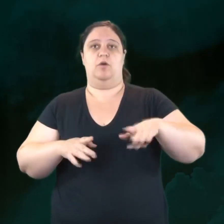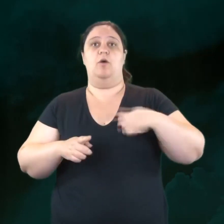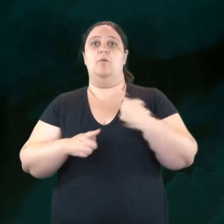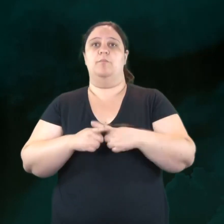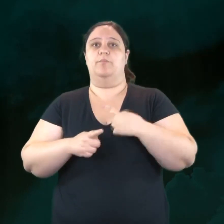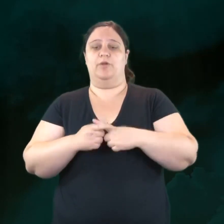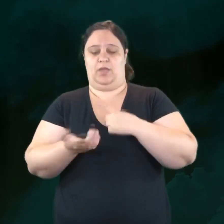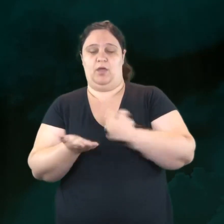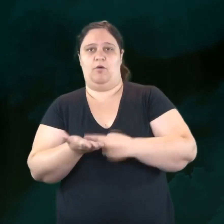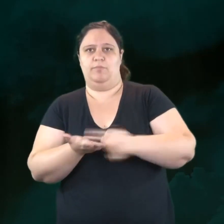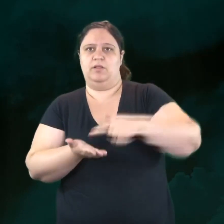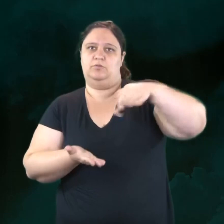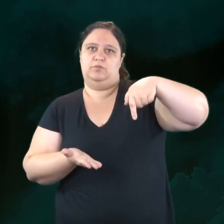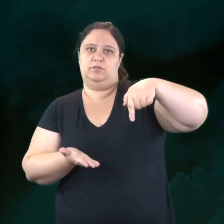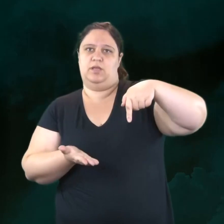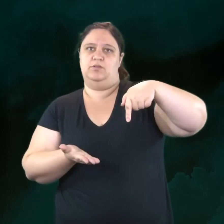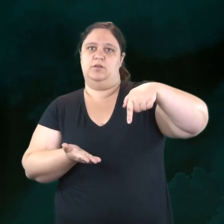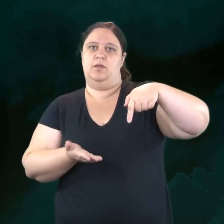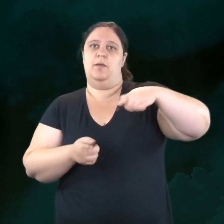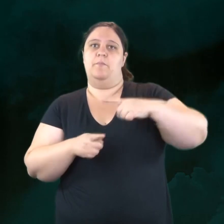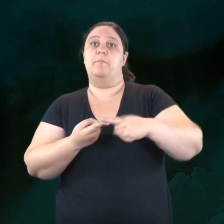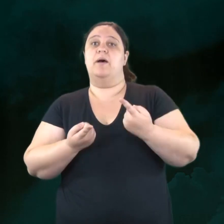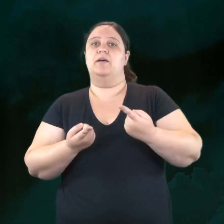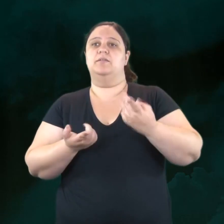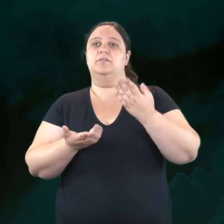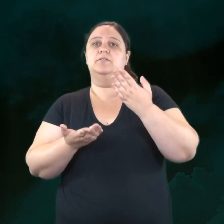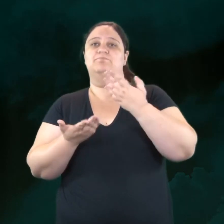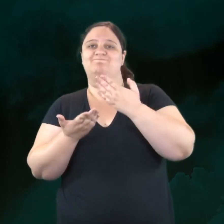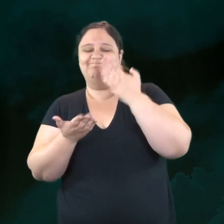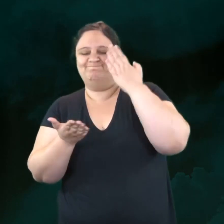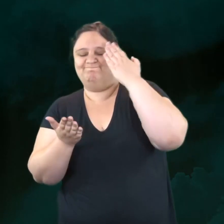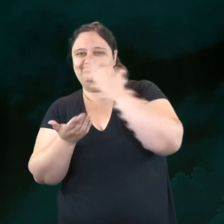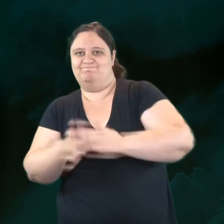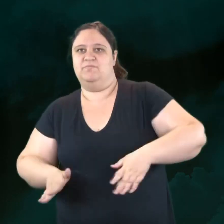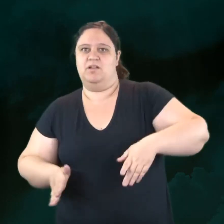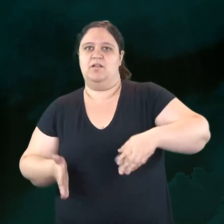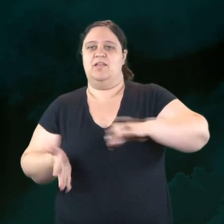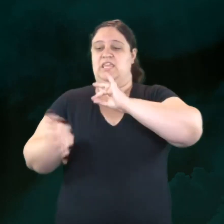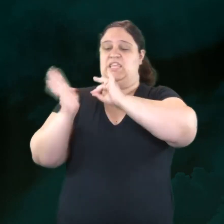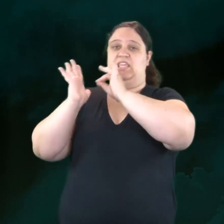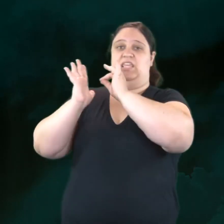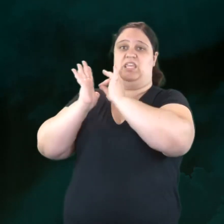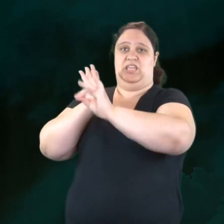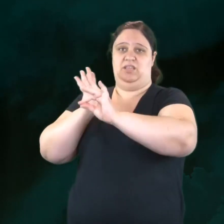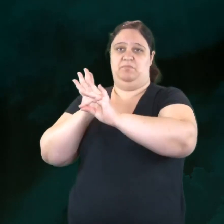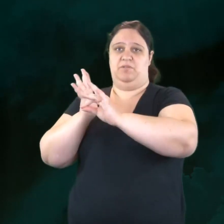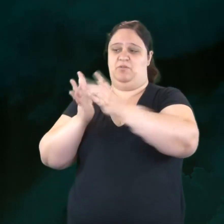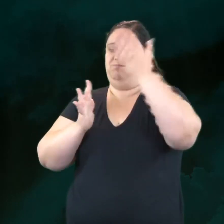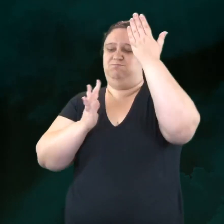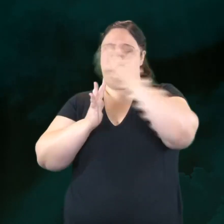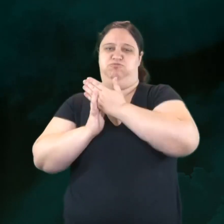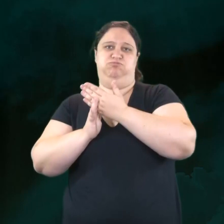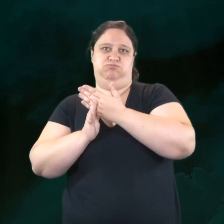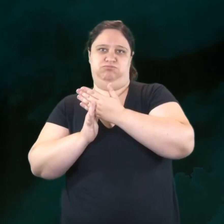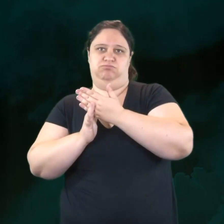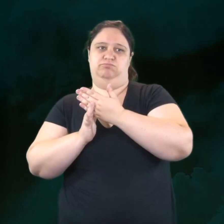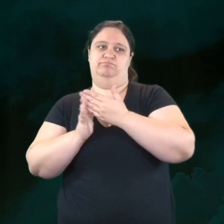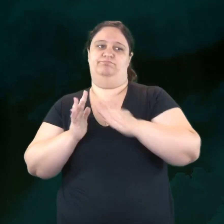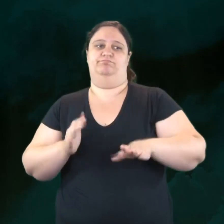anos, virá anticristo para quebrar essa aliança. Portanto, irmãos, se